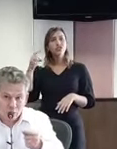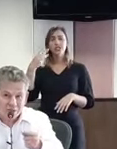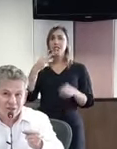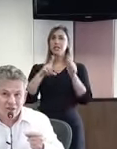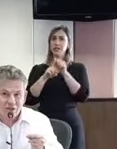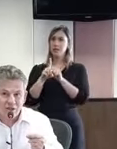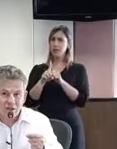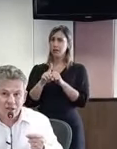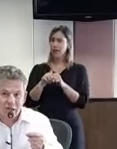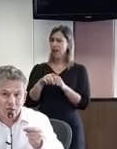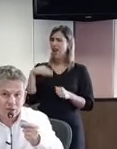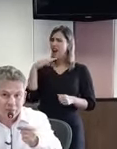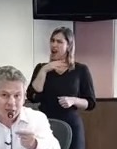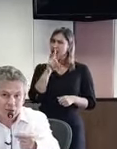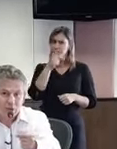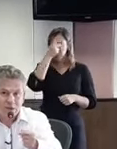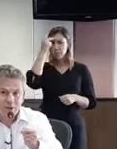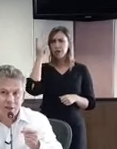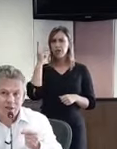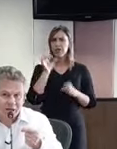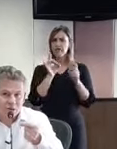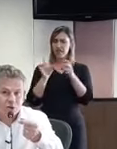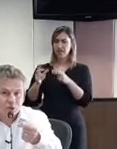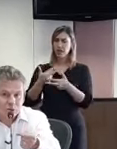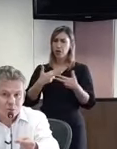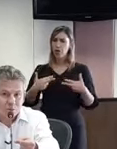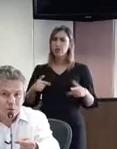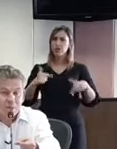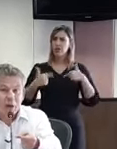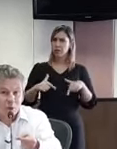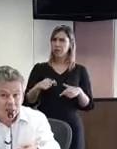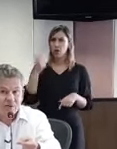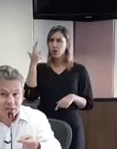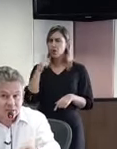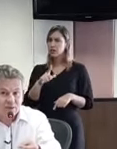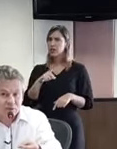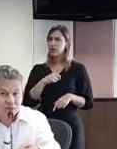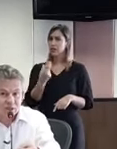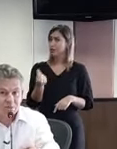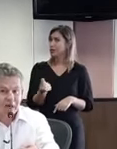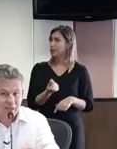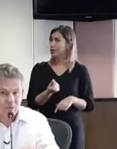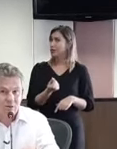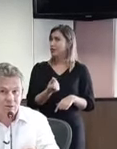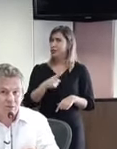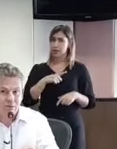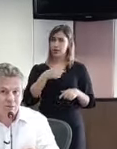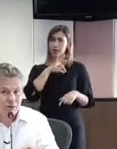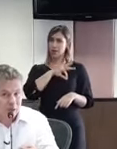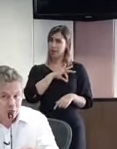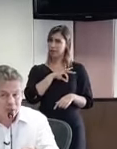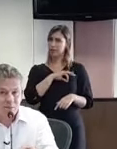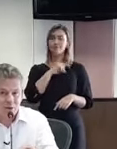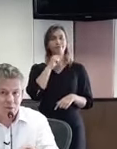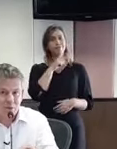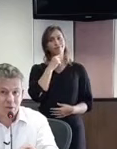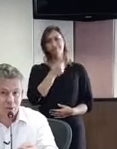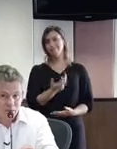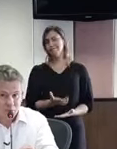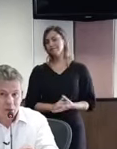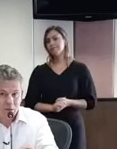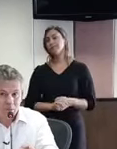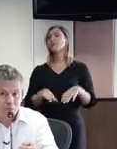que o comerciante, será que os trabalhadores, será que as pessoas desse município aguentam ficar 120 dias parado? Não aguenta, meus